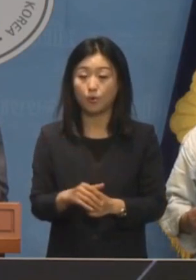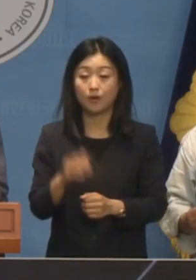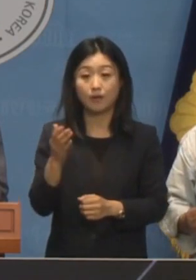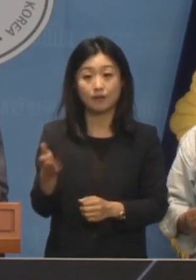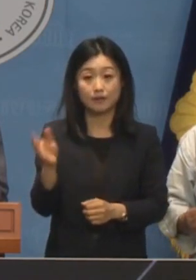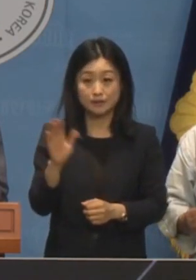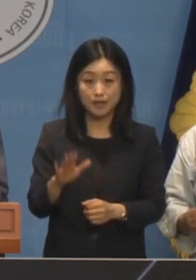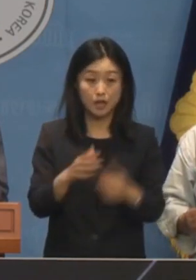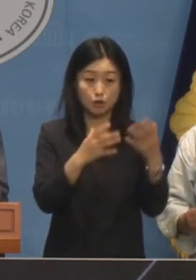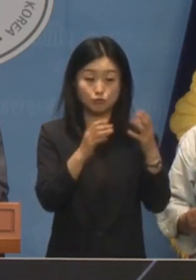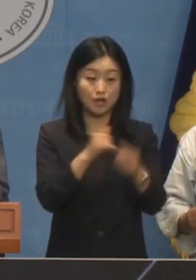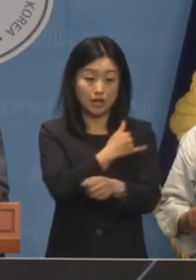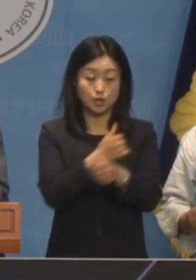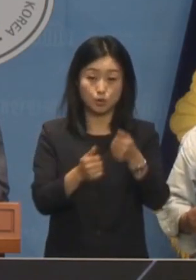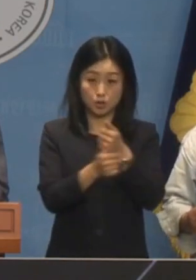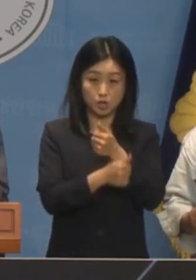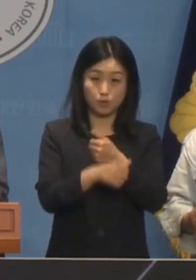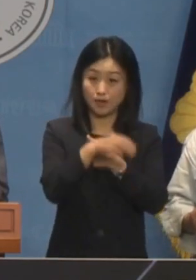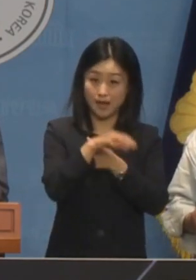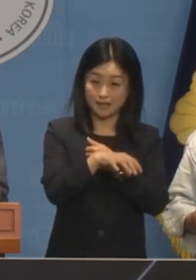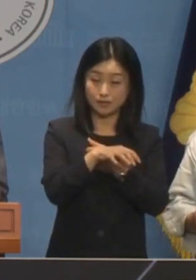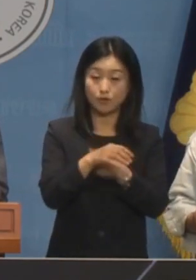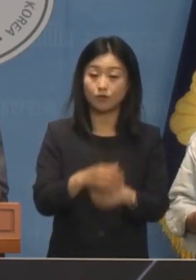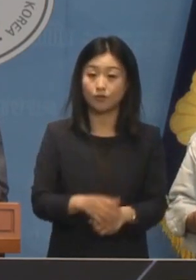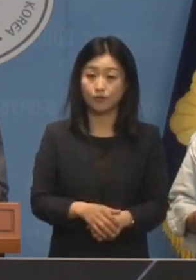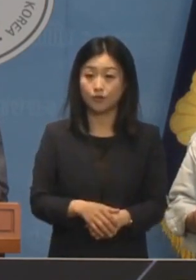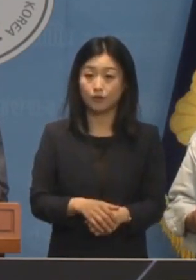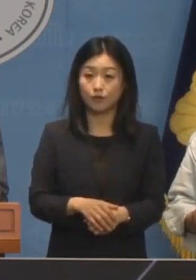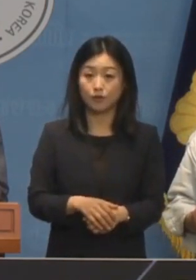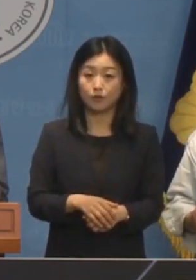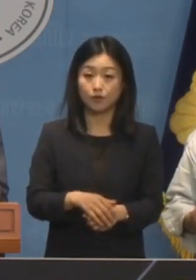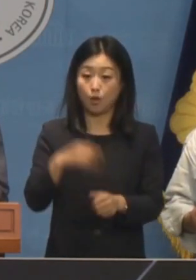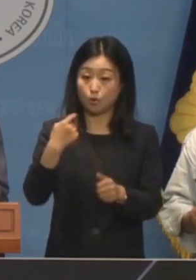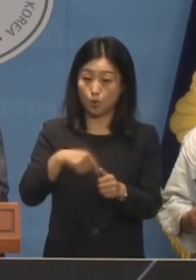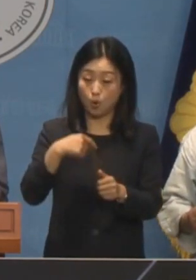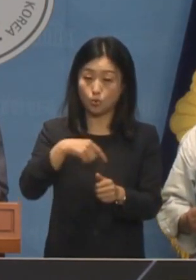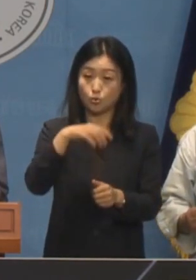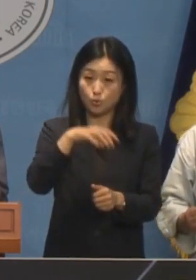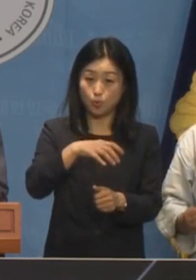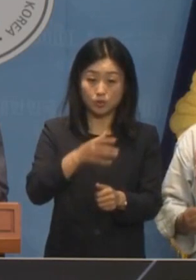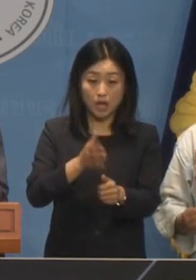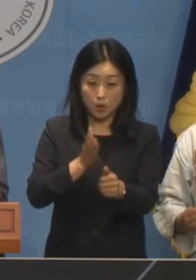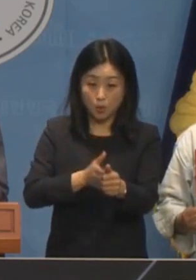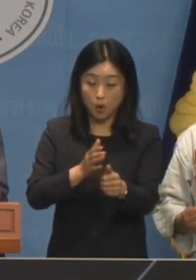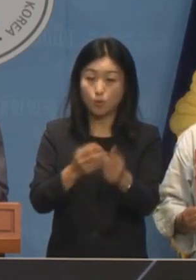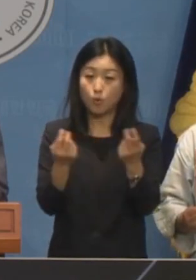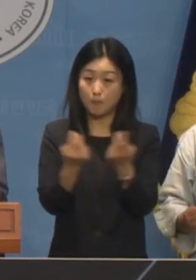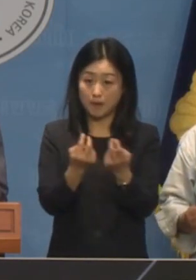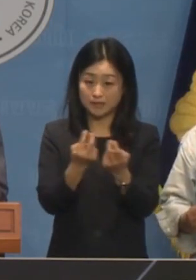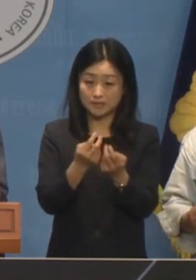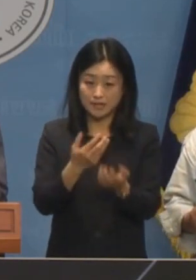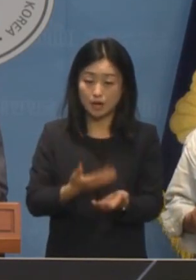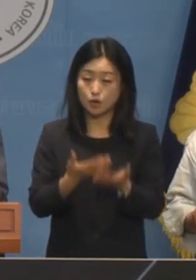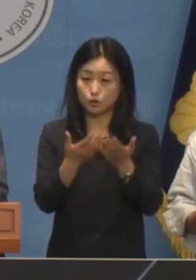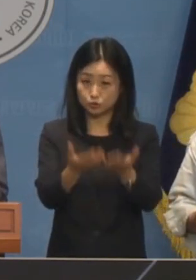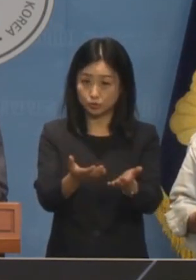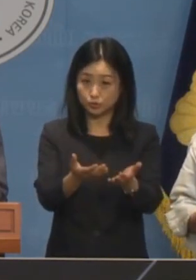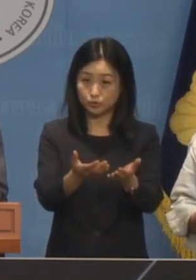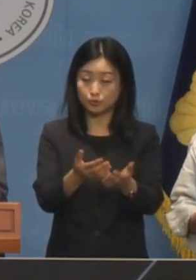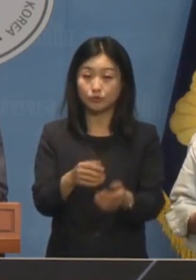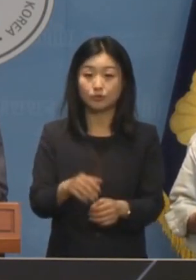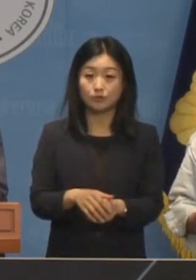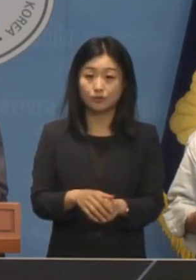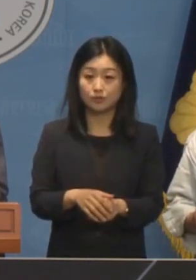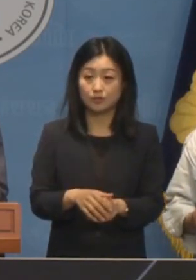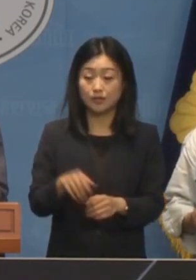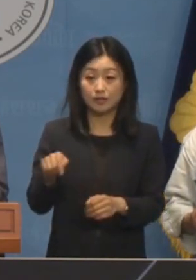그런데도 국가인권위원회는 각급 행정기관과 교육기관 등에 권고하는 방식으로 의견을 제시하여 성적 지향